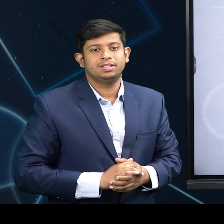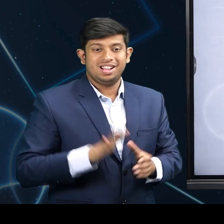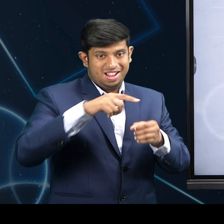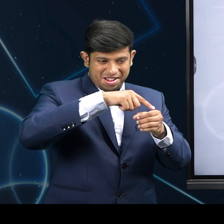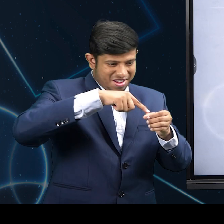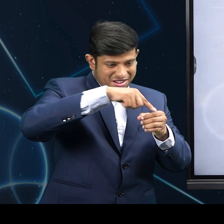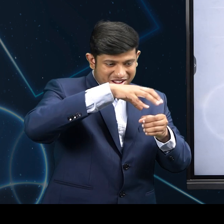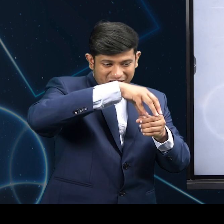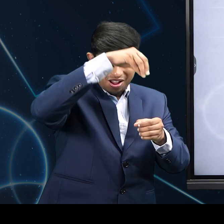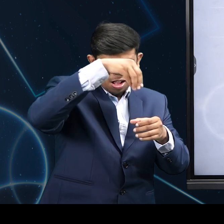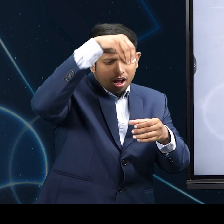ಕೋನ್ನ ಪರಿಮಾಣ.